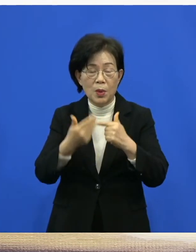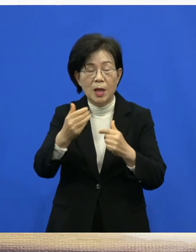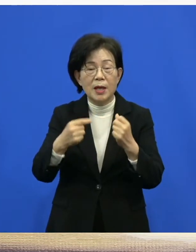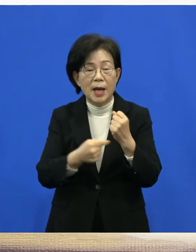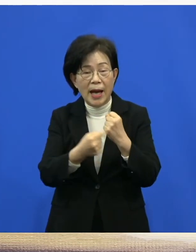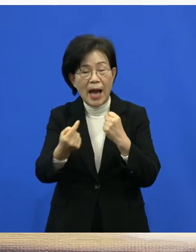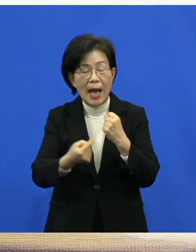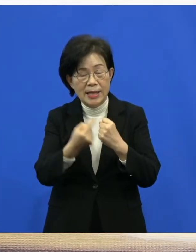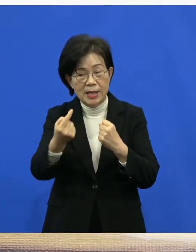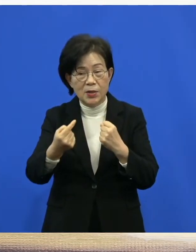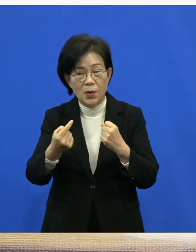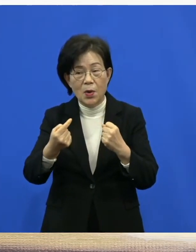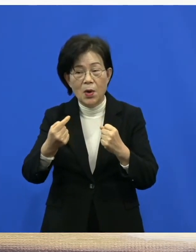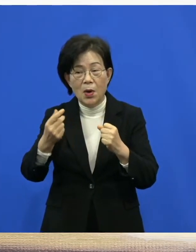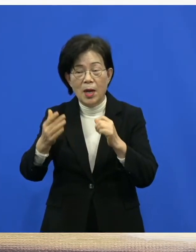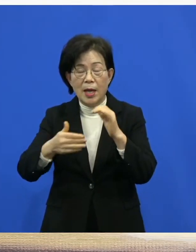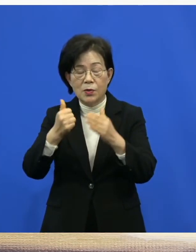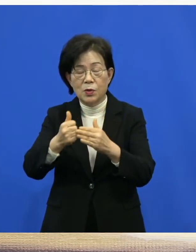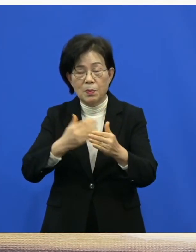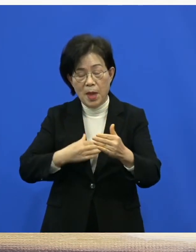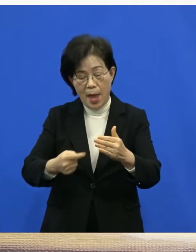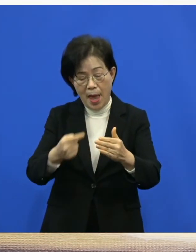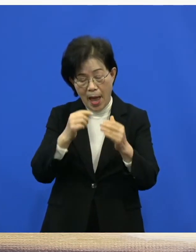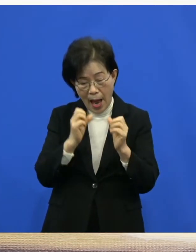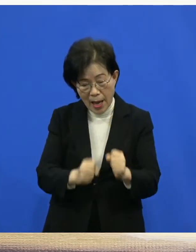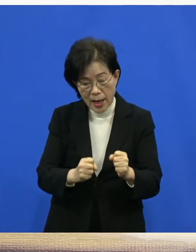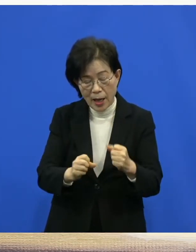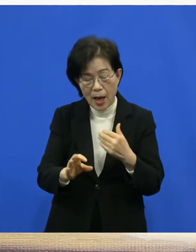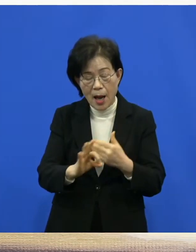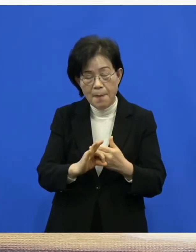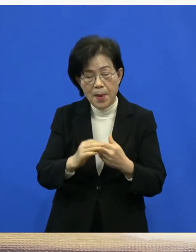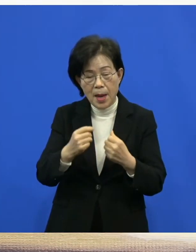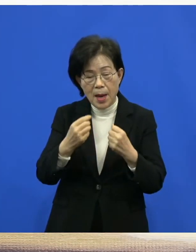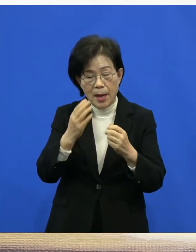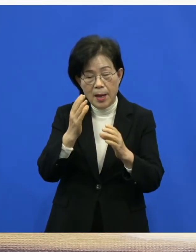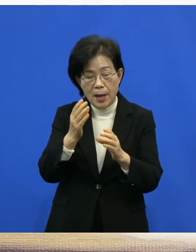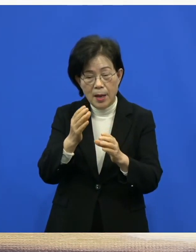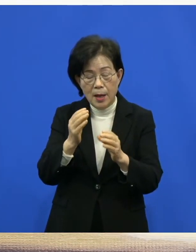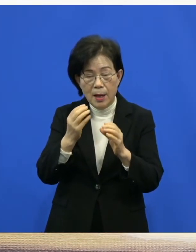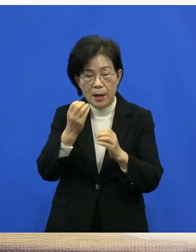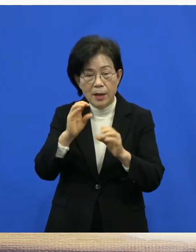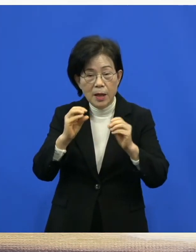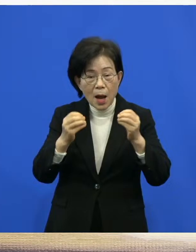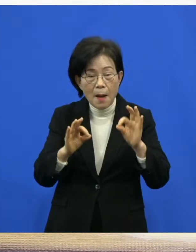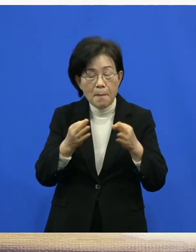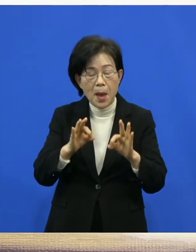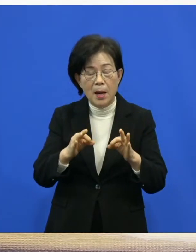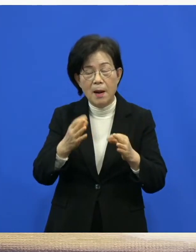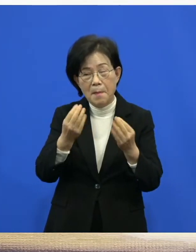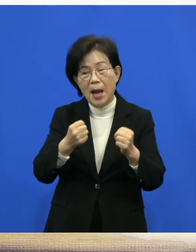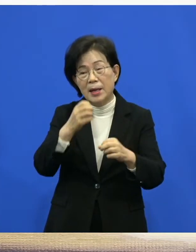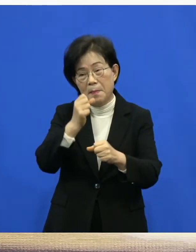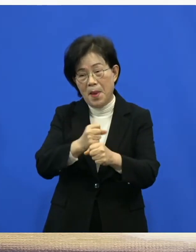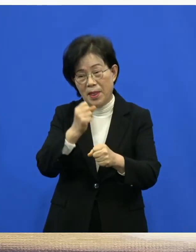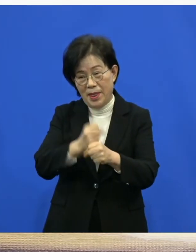그가 내 안에 내가 그 안에 있으면 사람의 열매를 많이 맺나니 나를 떠나서는 너희가 아무것도 할 수 없습니다.